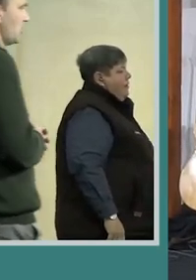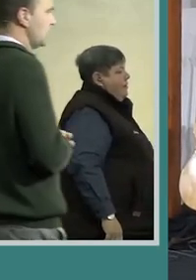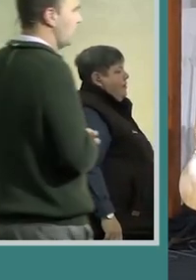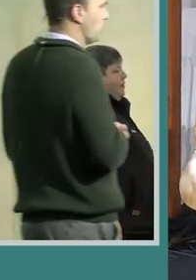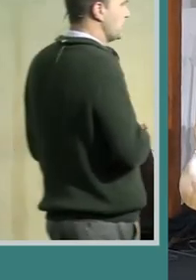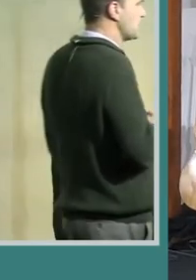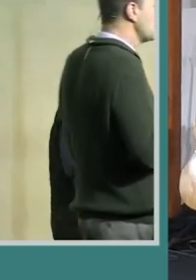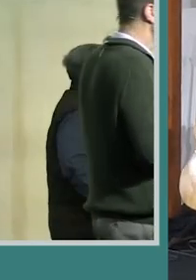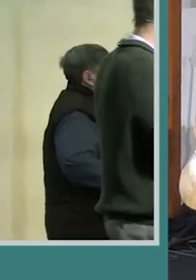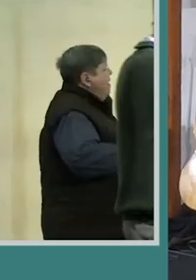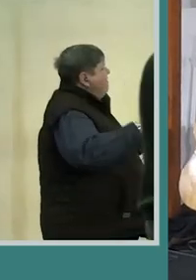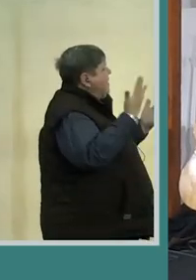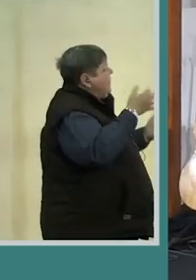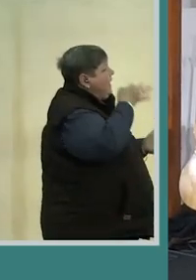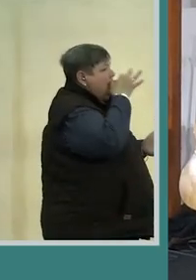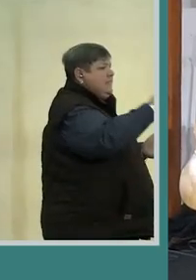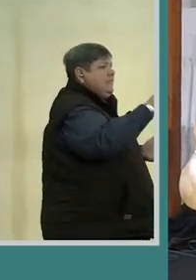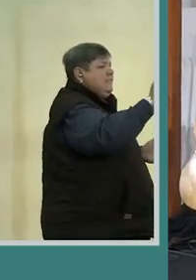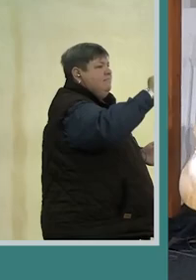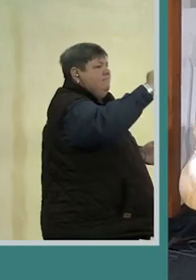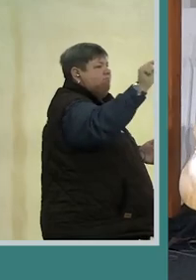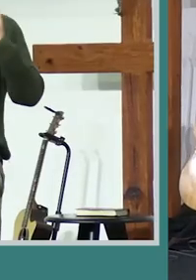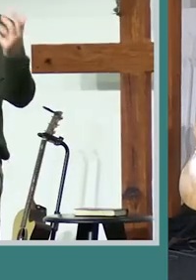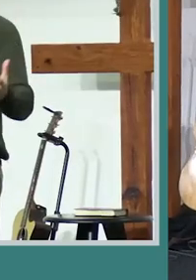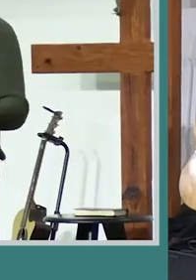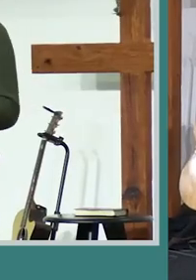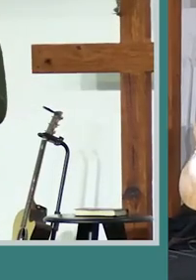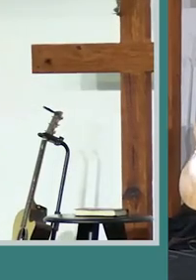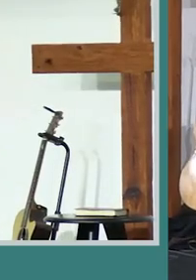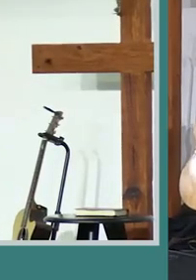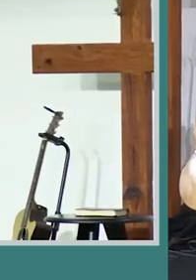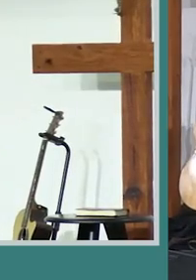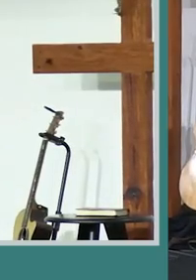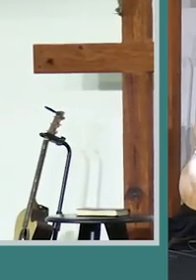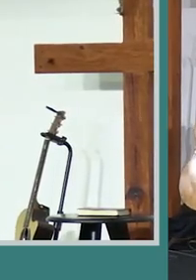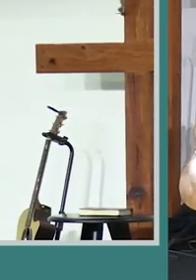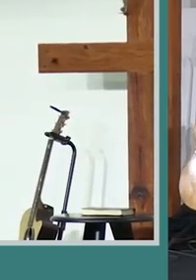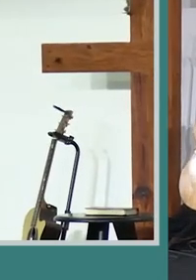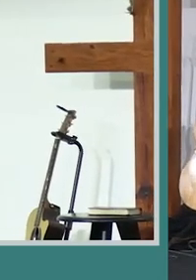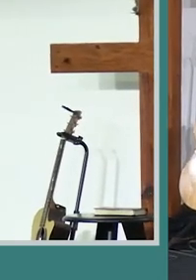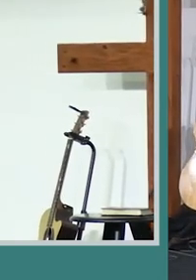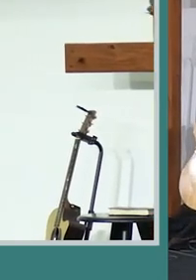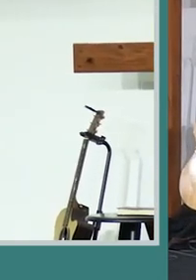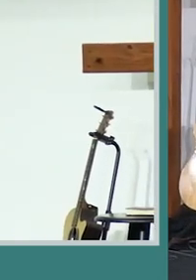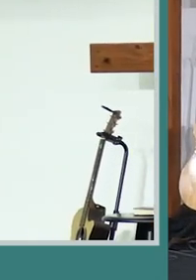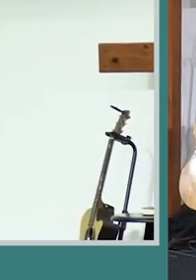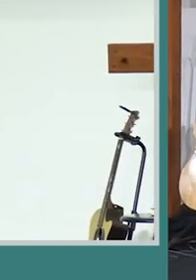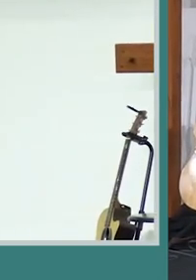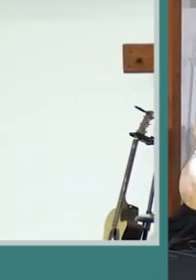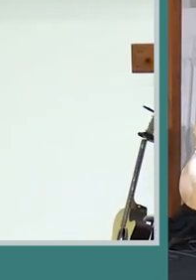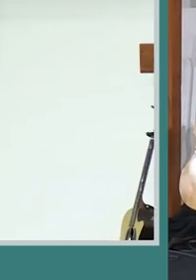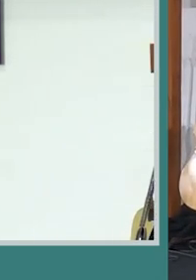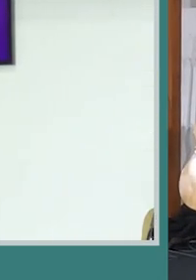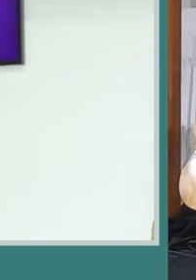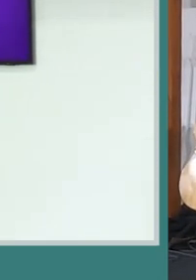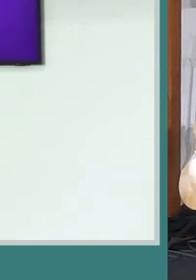mensgemaakte wapens net ga gauw om terug te kyk want ons lees in persoon ons vertrouw nie op strijd waar ons ons vertrouw nie een